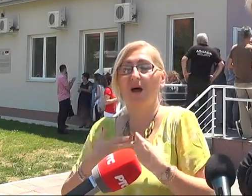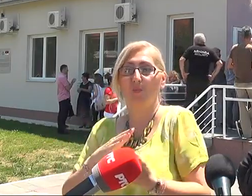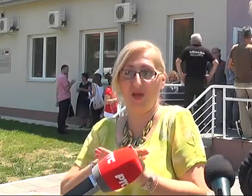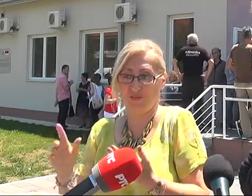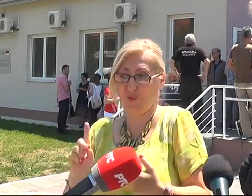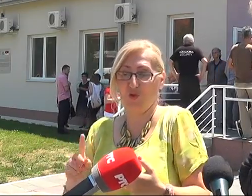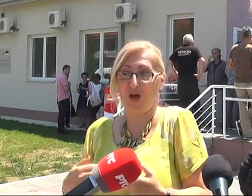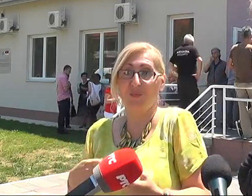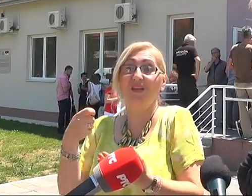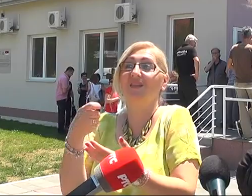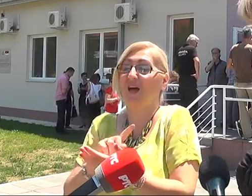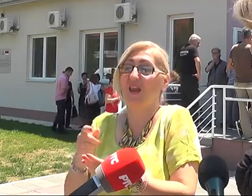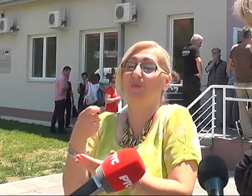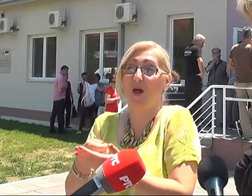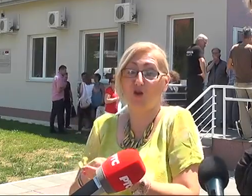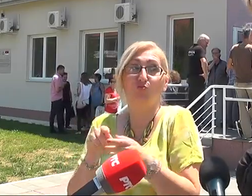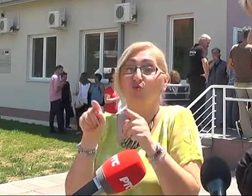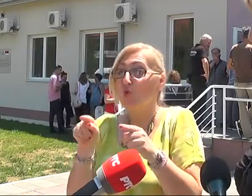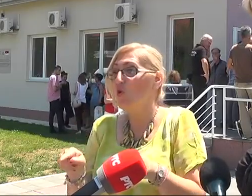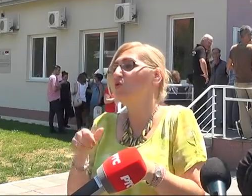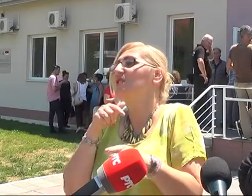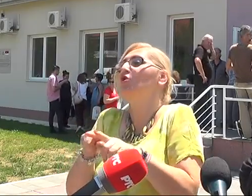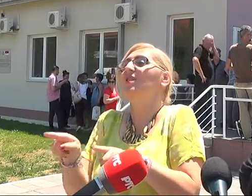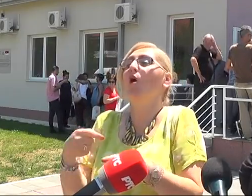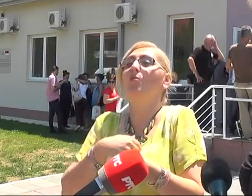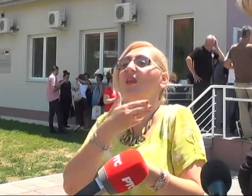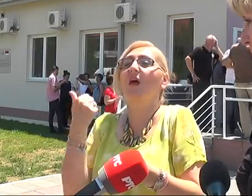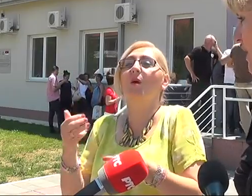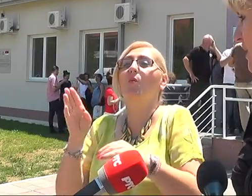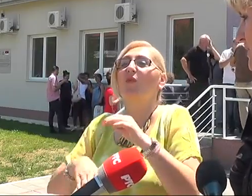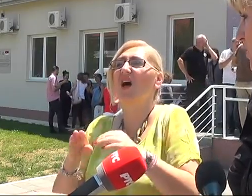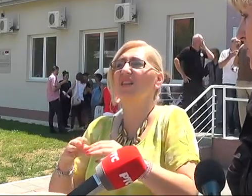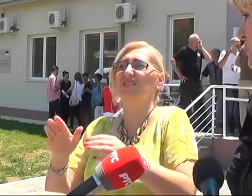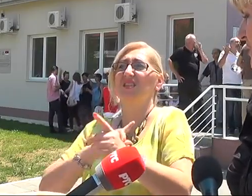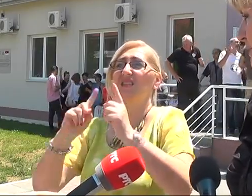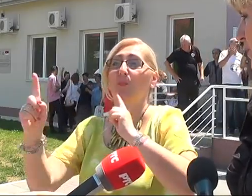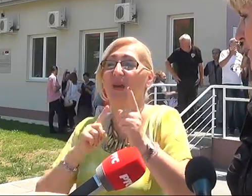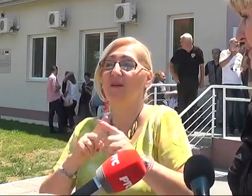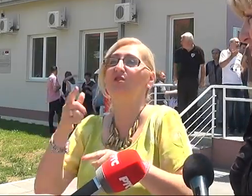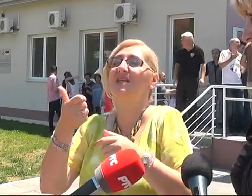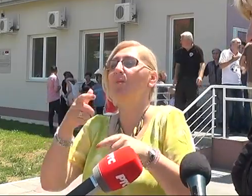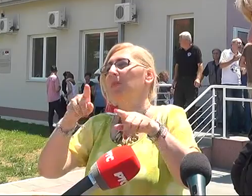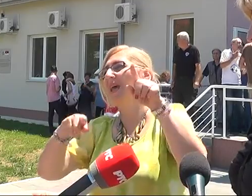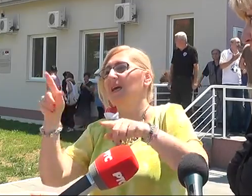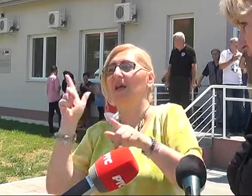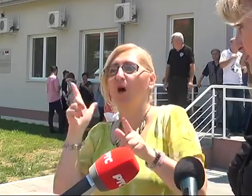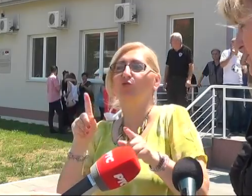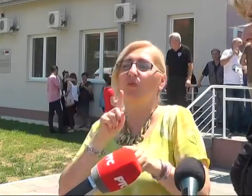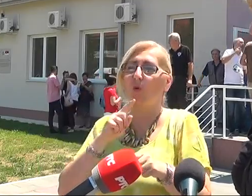koja država treba da da besplatno, a ne mi da ih plaćamo iz svog džepa. Također mi nemamo povlastice za prevoz, sem